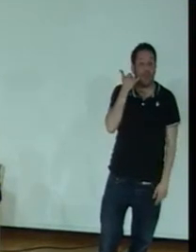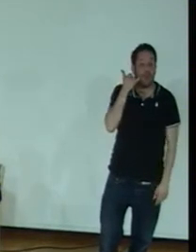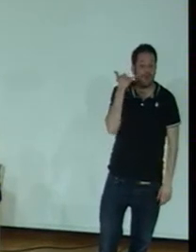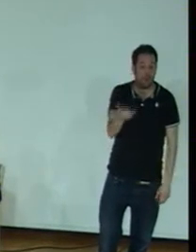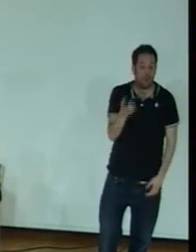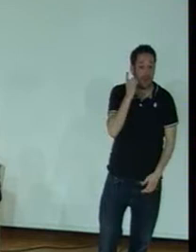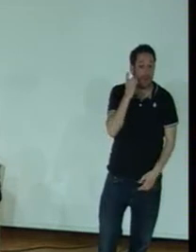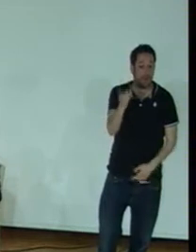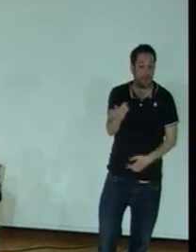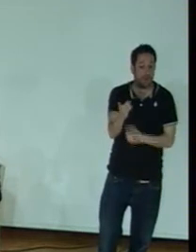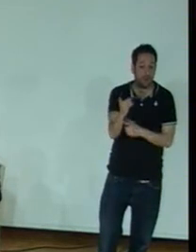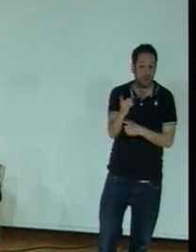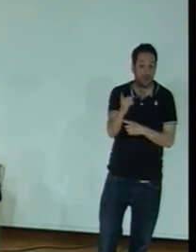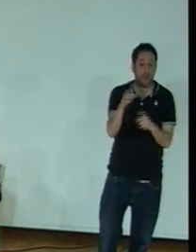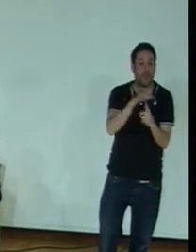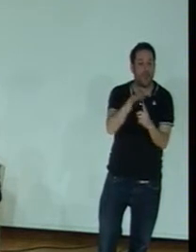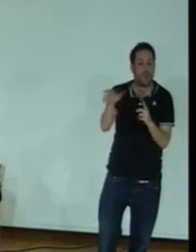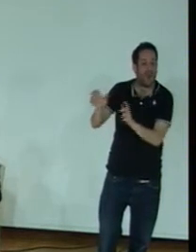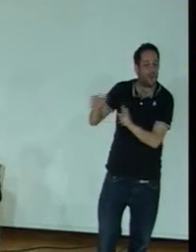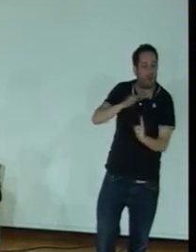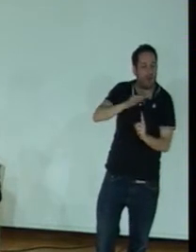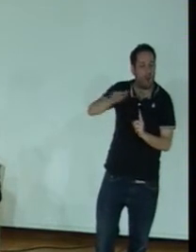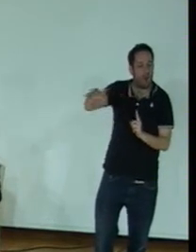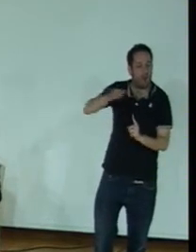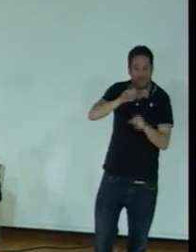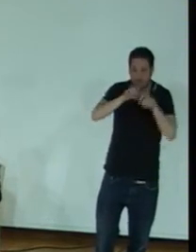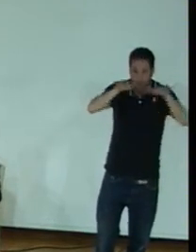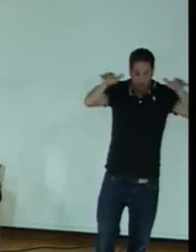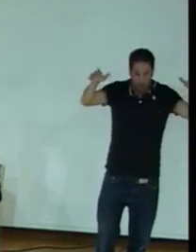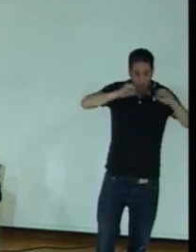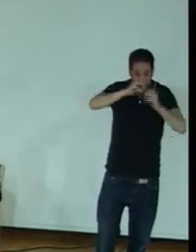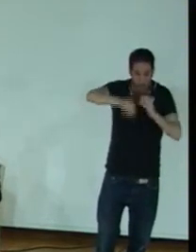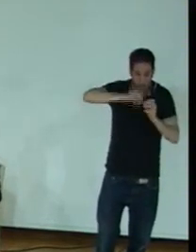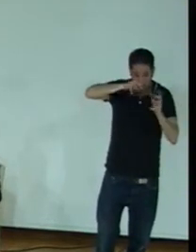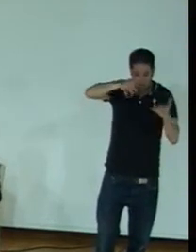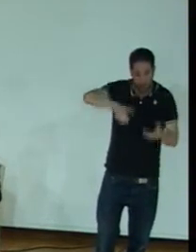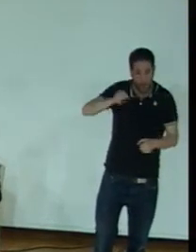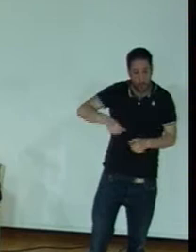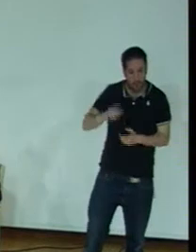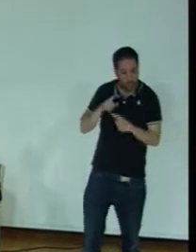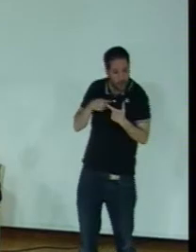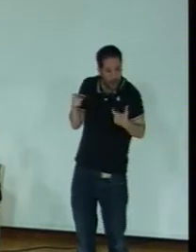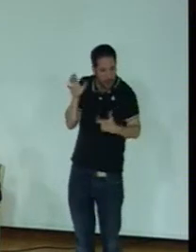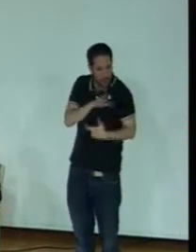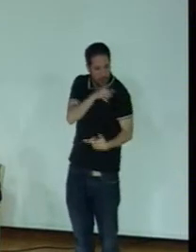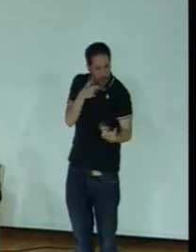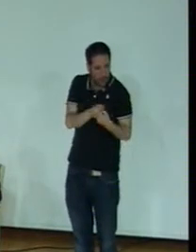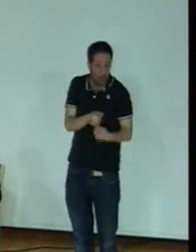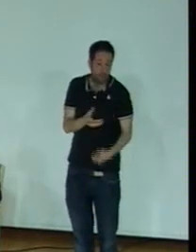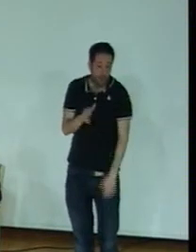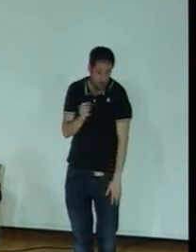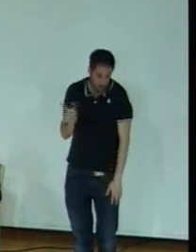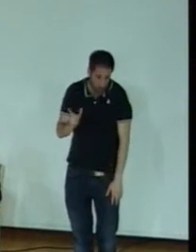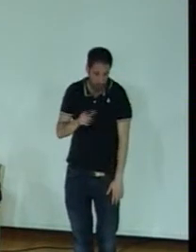portable pour communiquer. C'est des ondes radio qui sont diffusées partout et que n'importe qui peut, avec un matériel qui est aujourd'hui assez bon